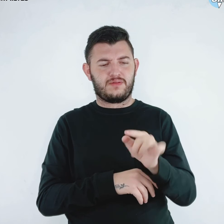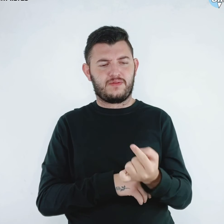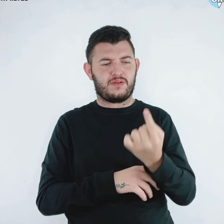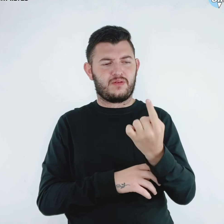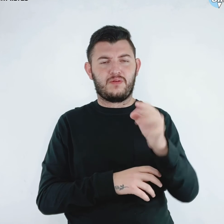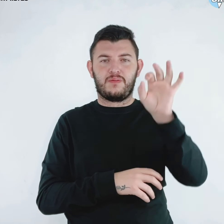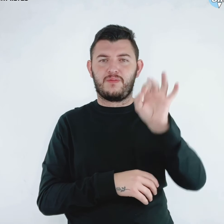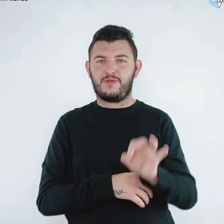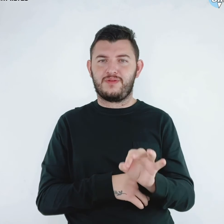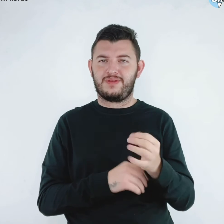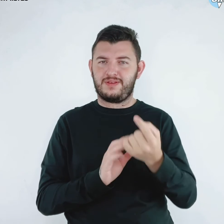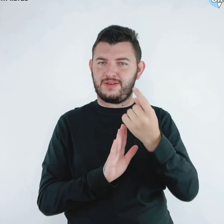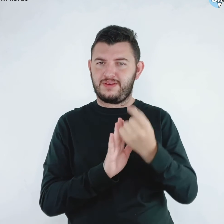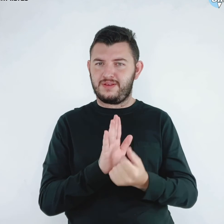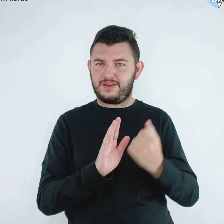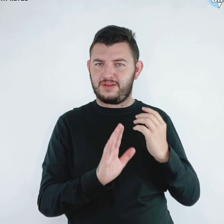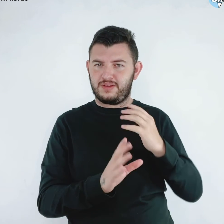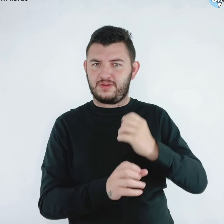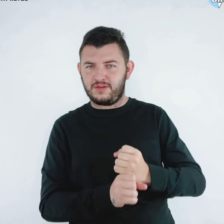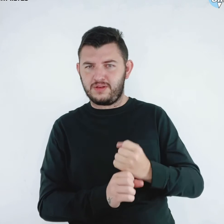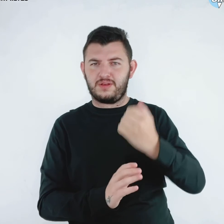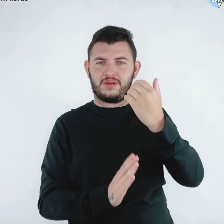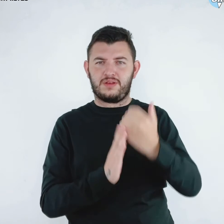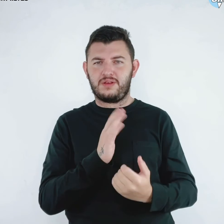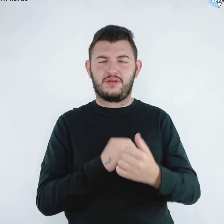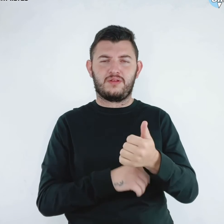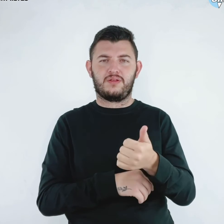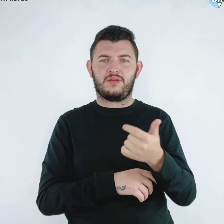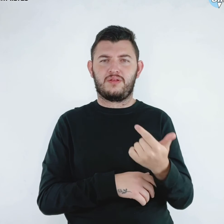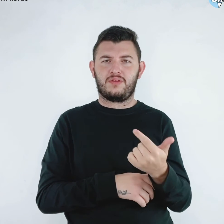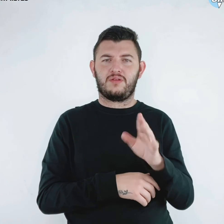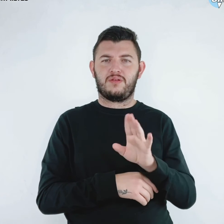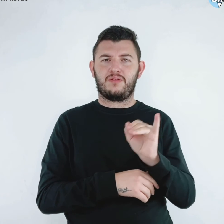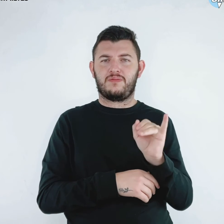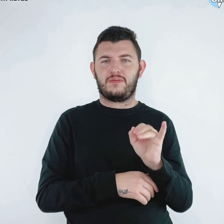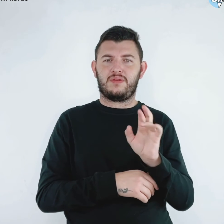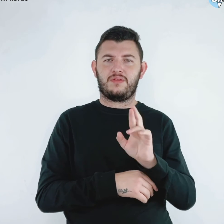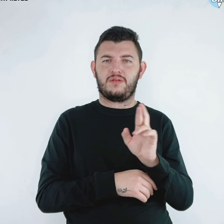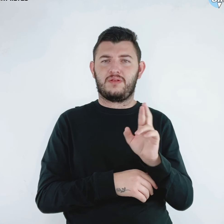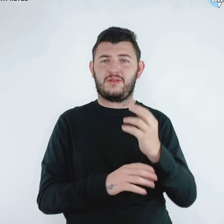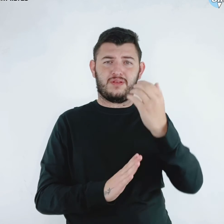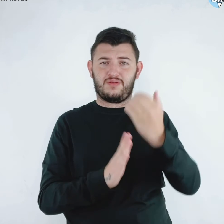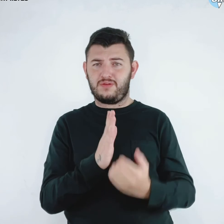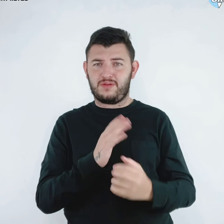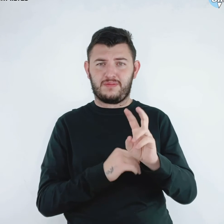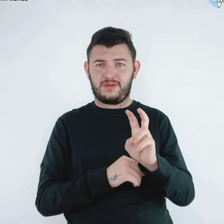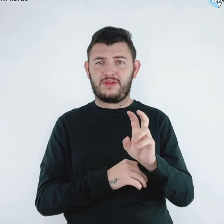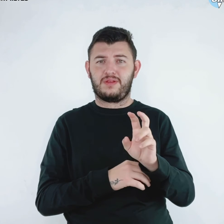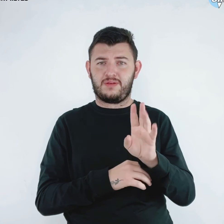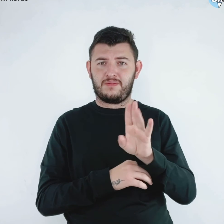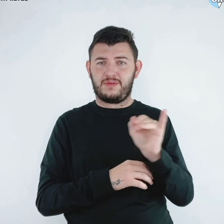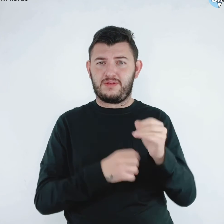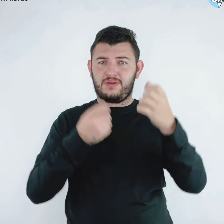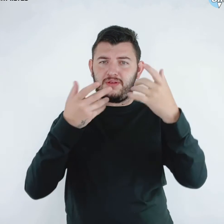57,1% em seu orçamento, reduzindo de 12 bilhões para 5 bilhões, diz a